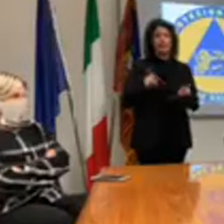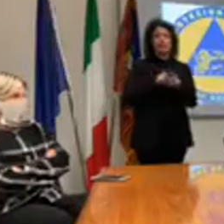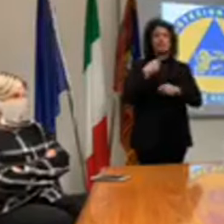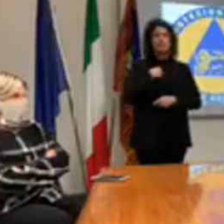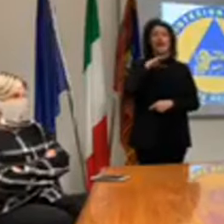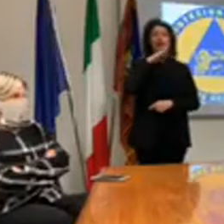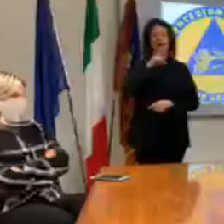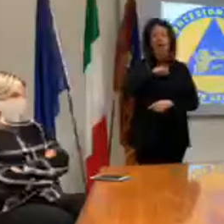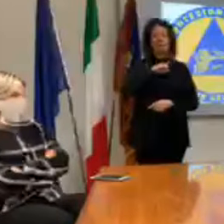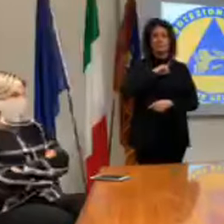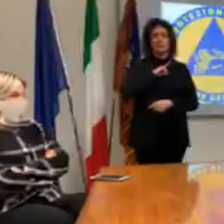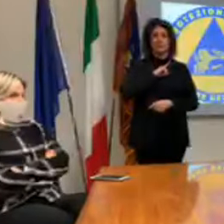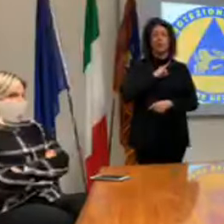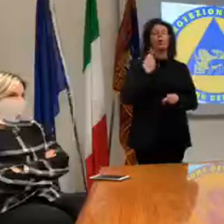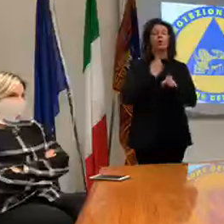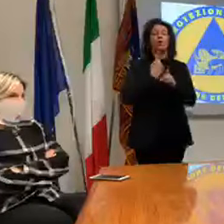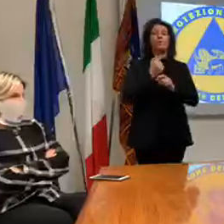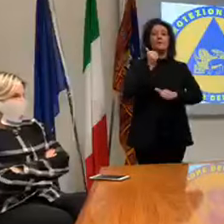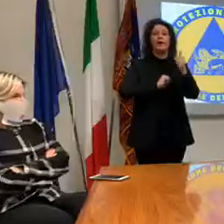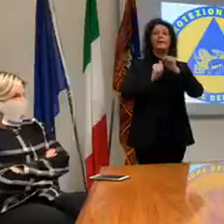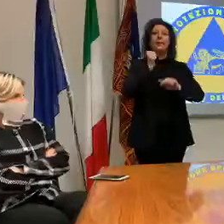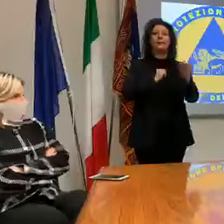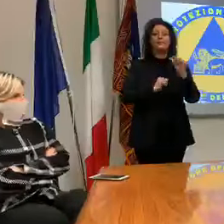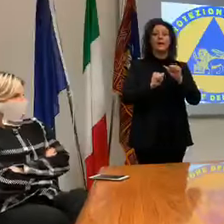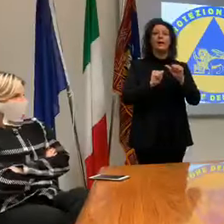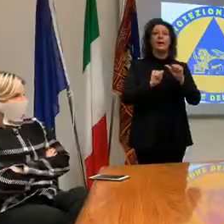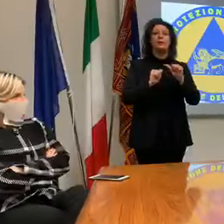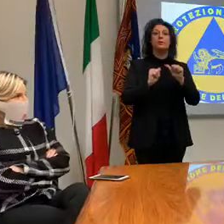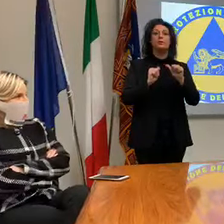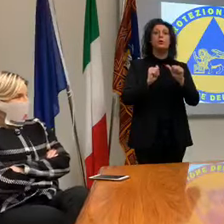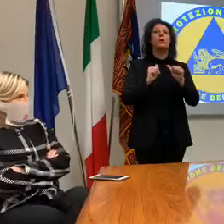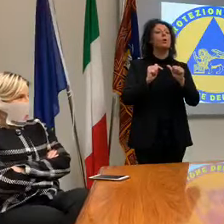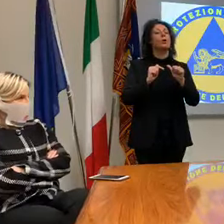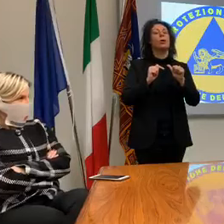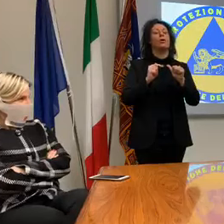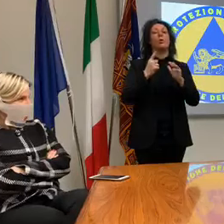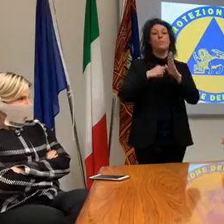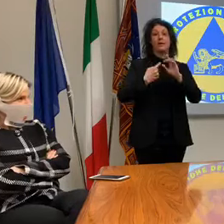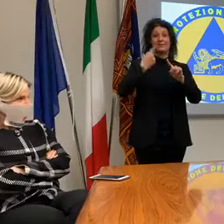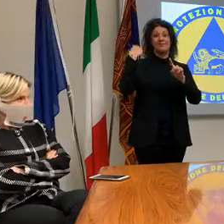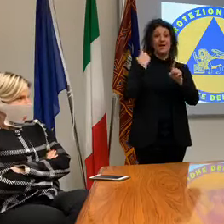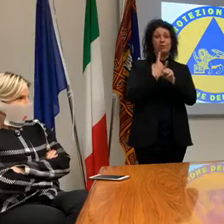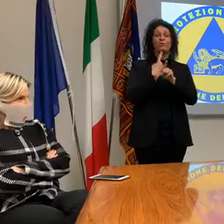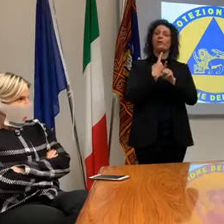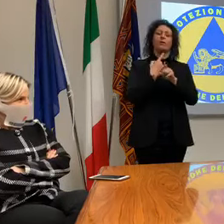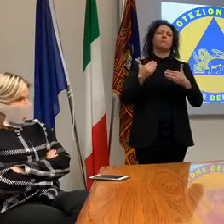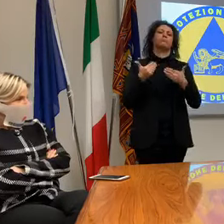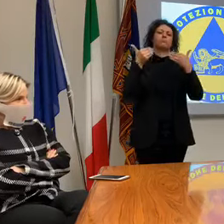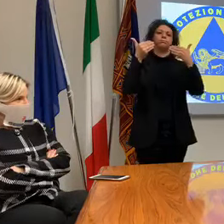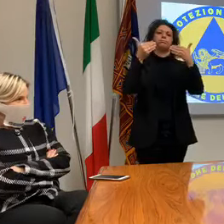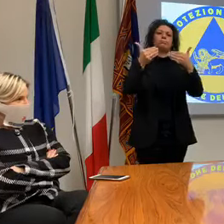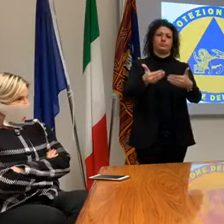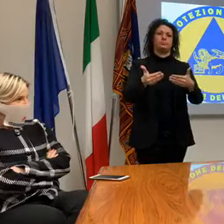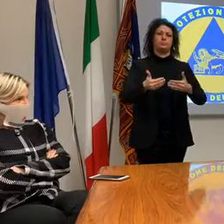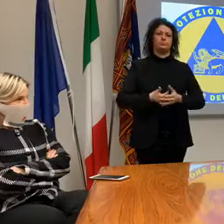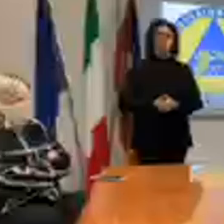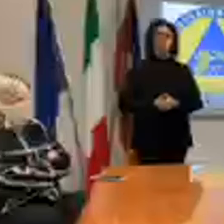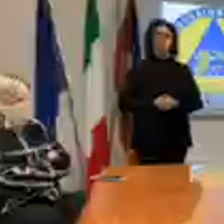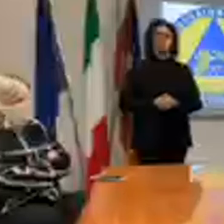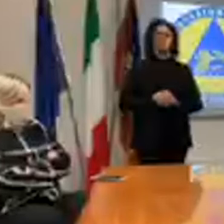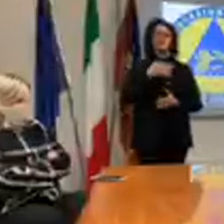per dirla tutta, ho rimandato un intervento che doveva fare un mese fa proprio per questo motivo. Quindi, prima di